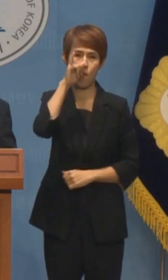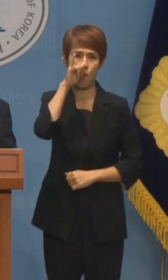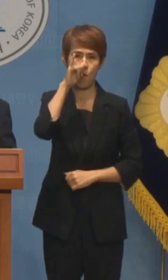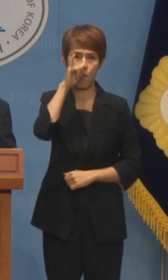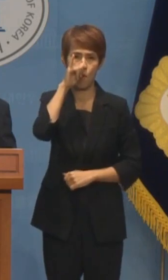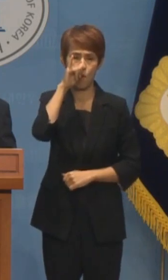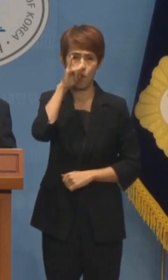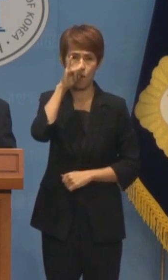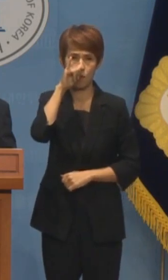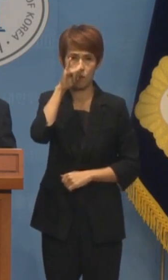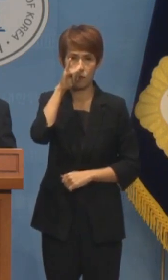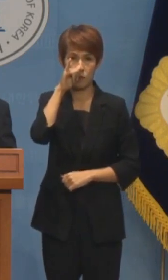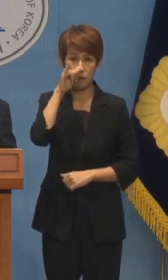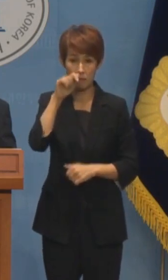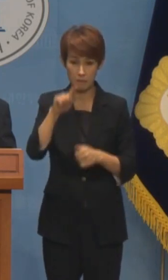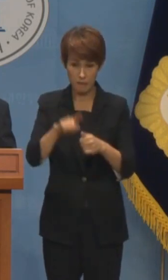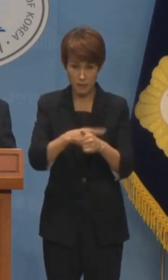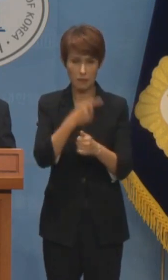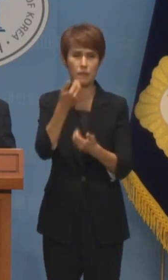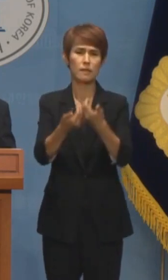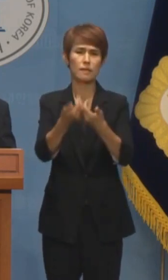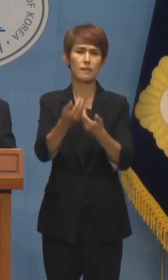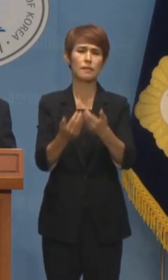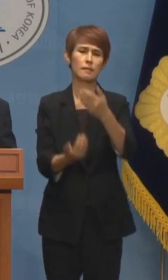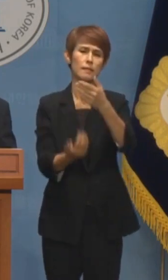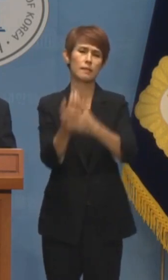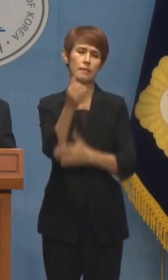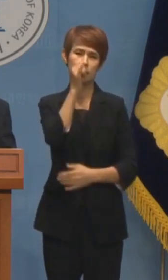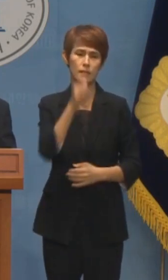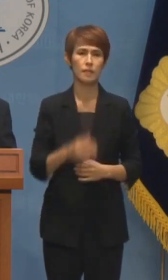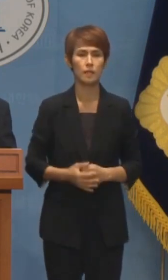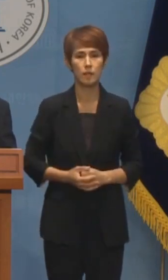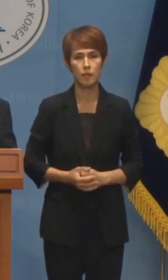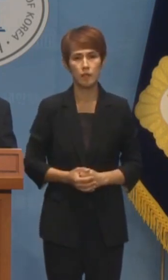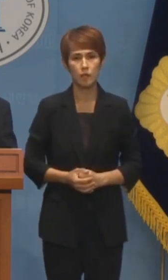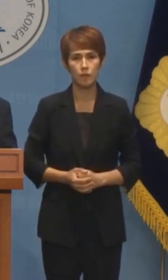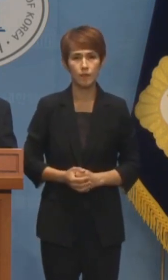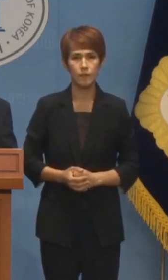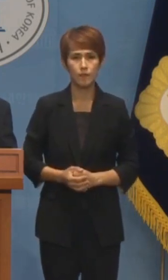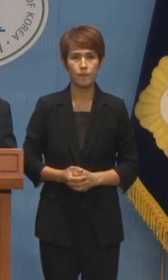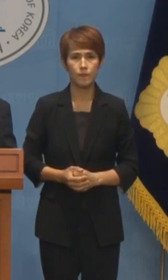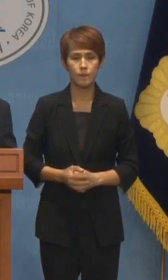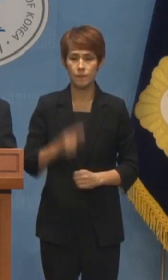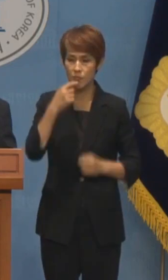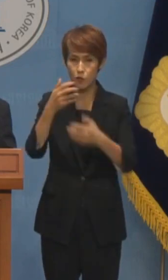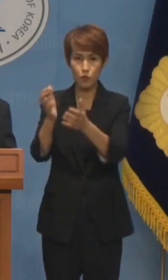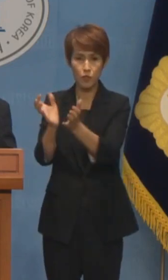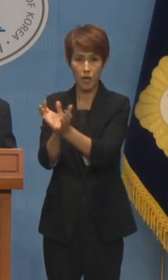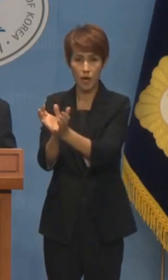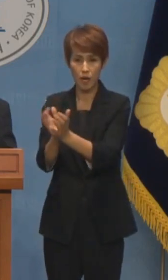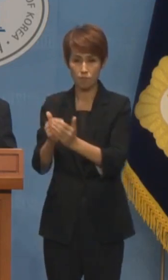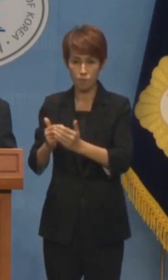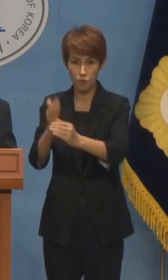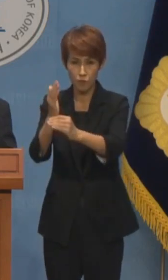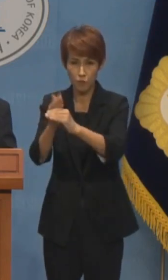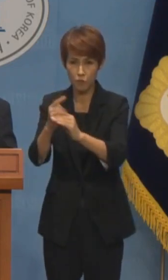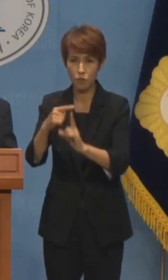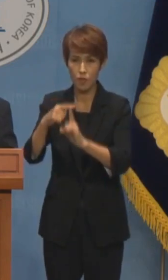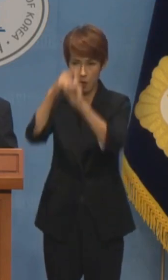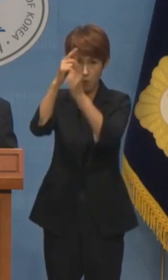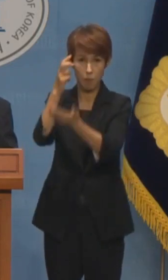새로운 직역 내 갈등 요소만 키울 뿐입니다. 결론적으로 민주당이 추진하고 있는 간호법의